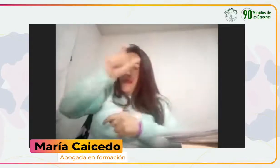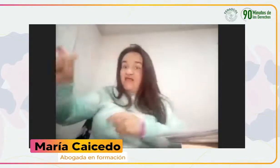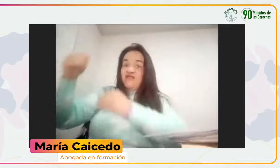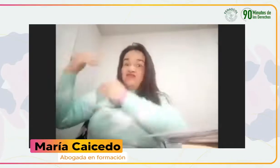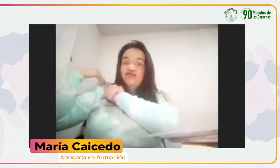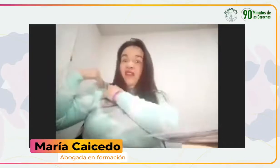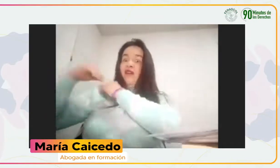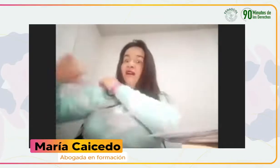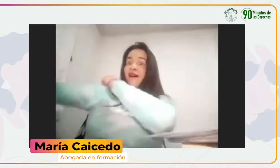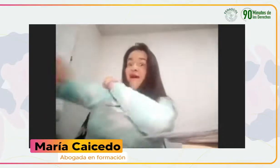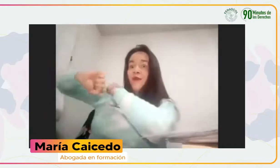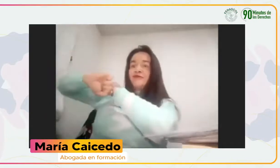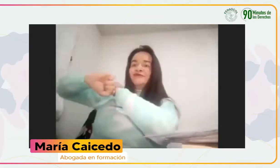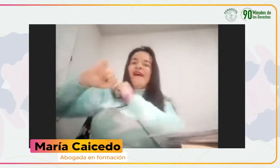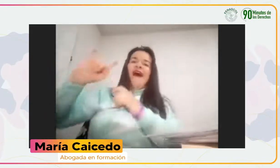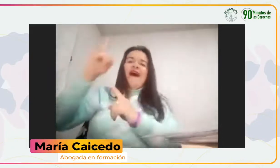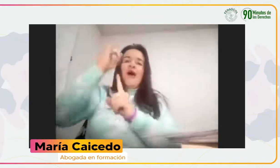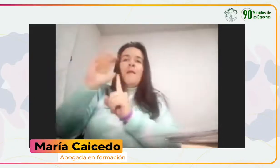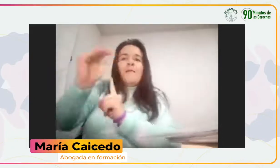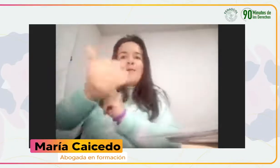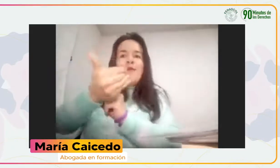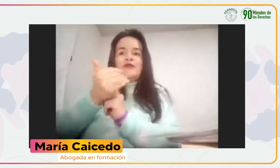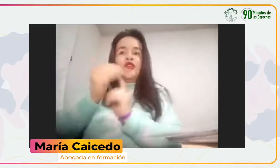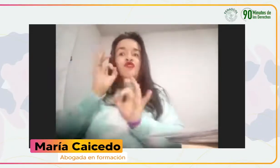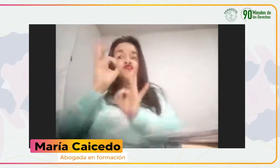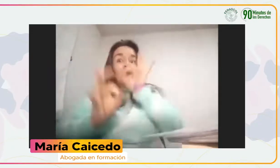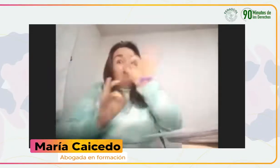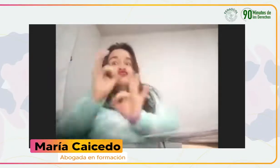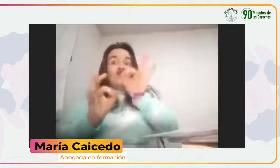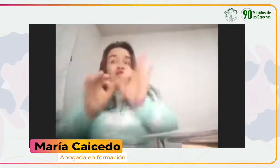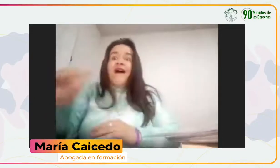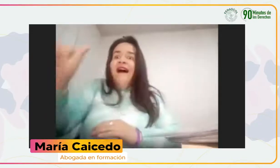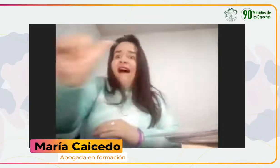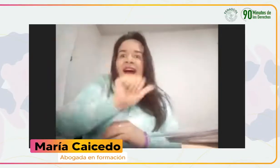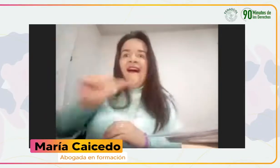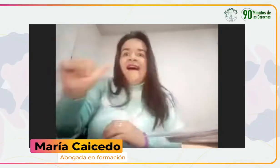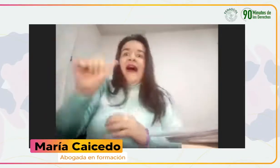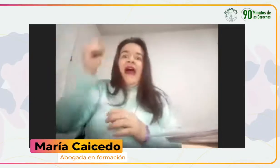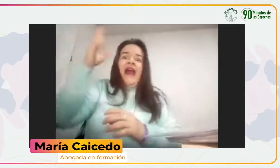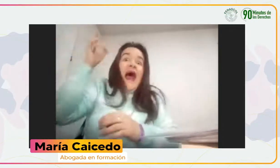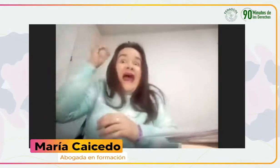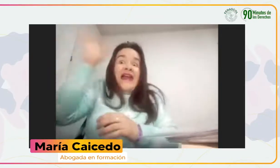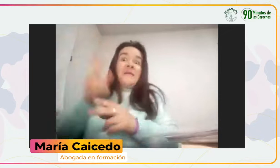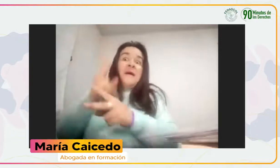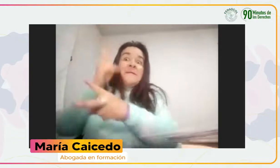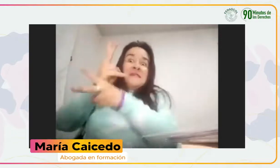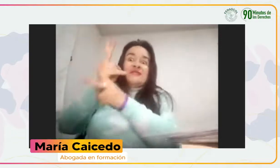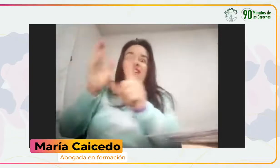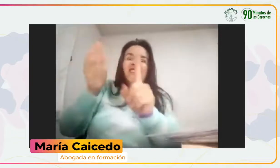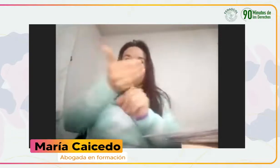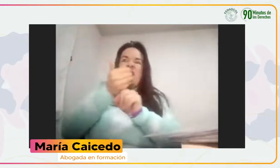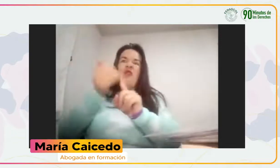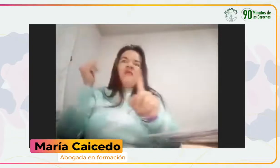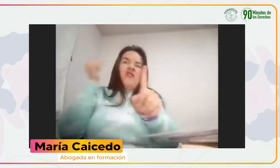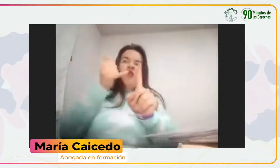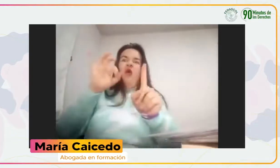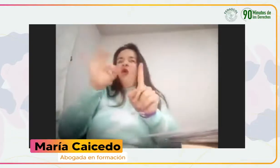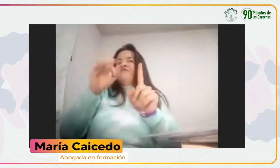de denuncia. Y ya llevamos todo este proceso, pero dijimos, bueno, la idea es que estas mujeres se